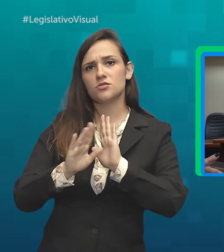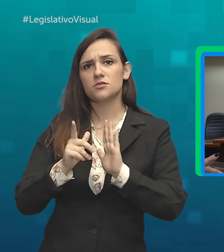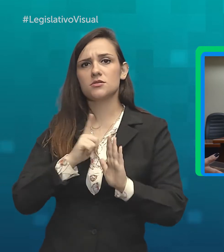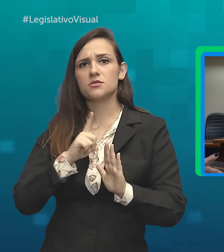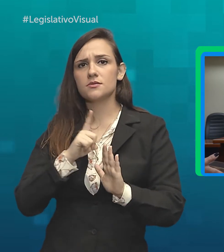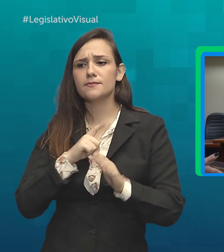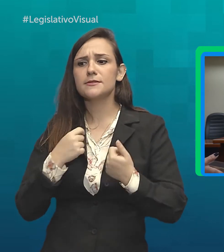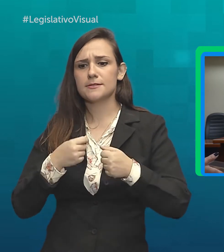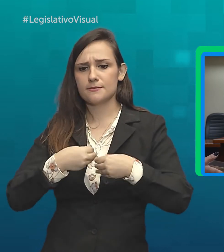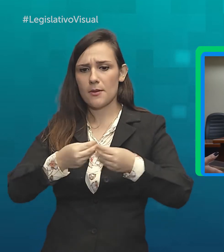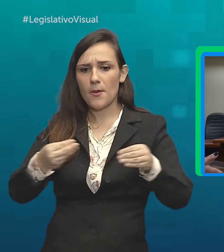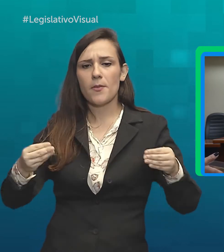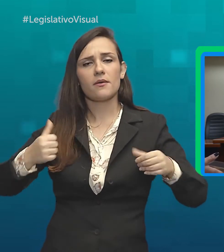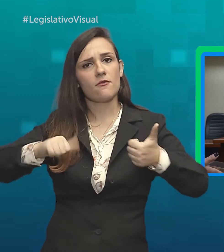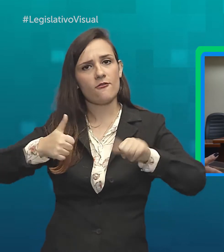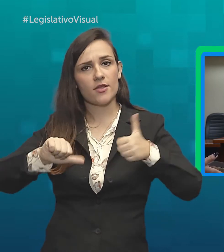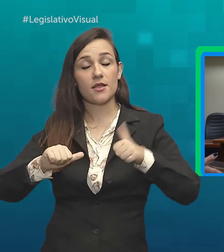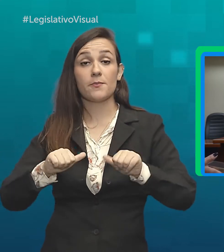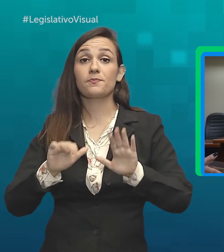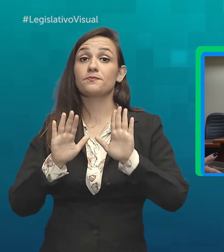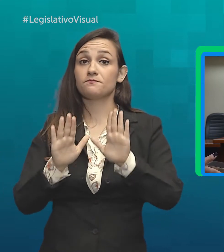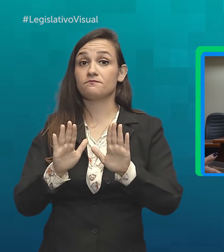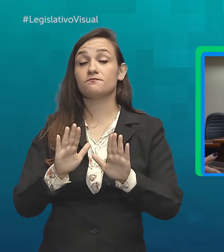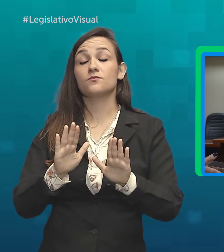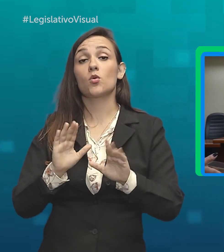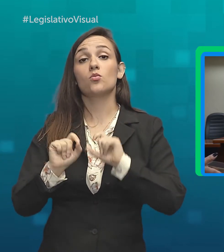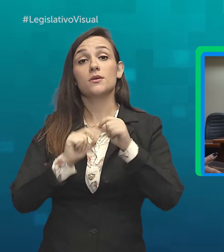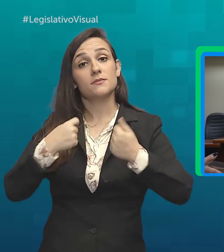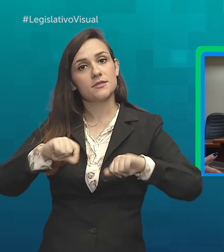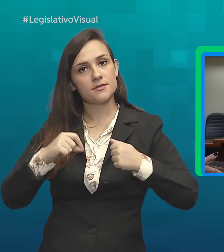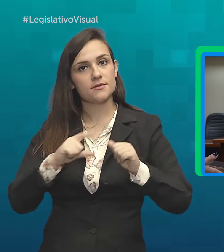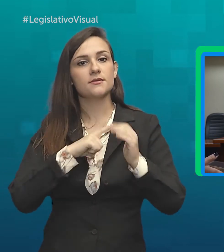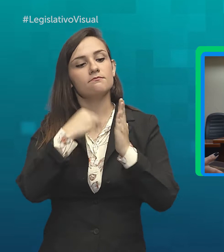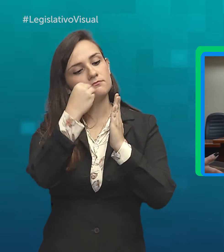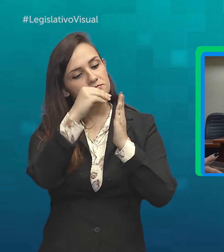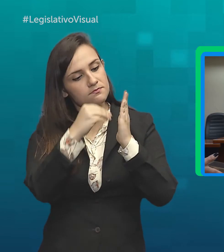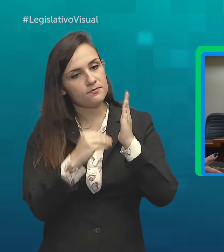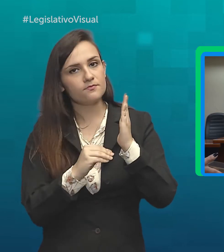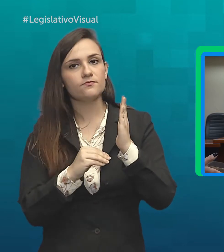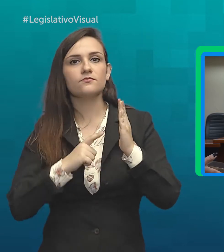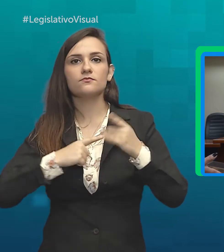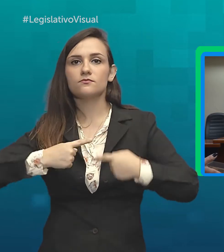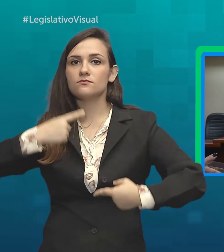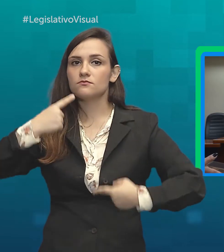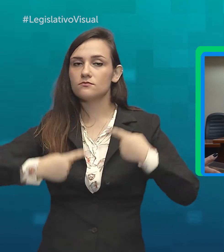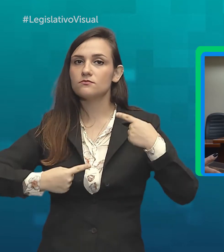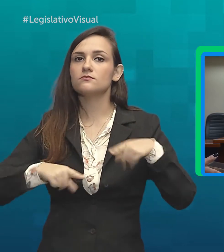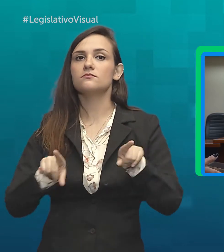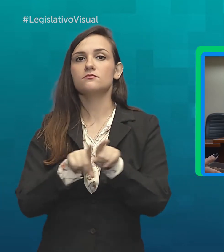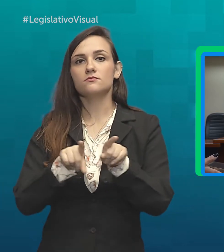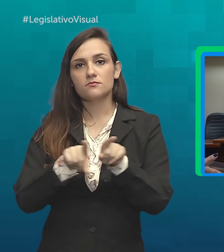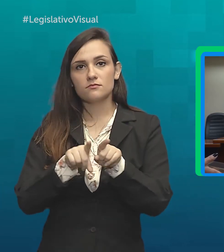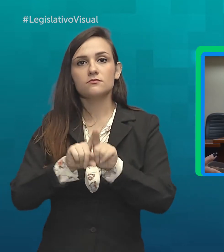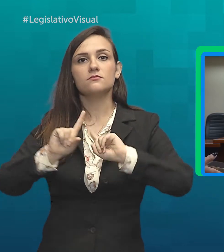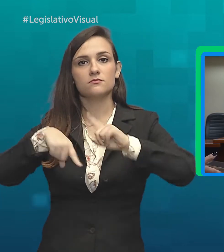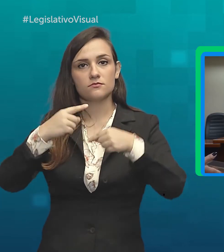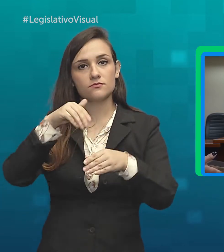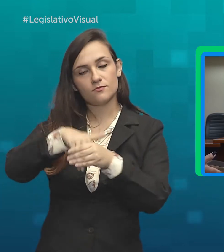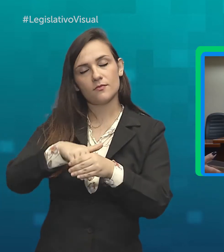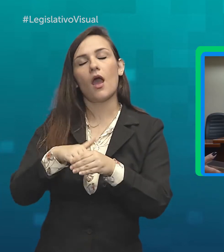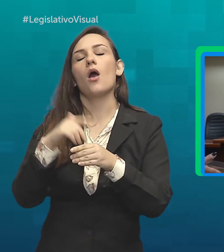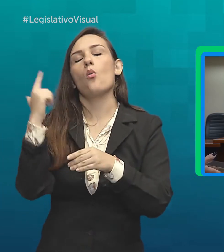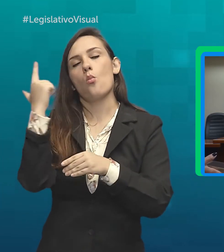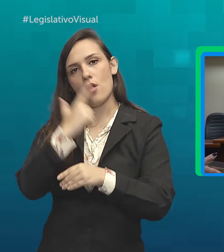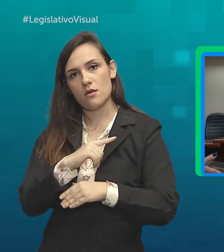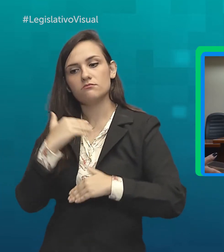encontram na Casa, no apoio para serem distribuídos para a relatoria. E obviamente que nós precisamos ter pauta na Casa para discussão,